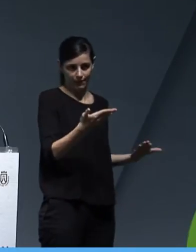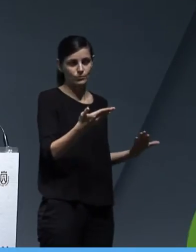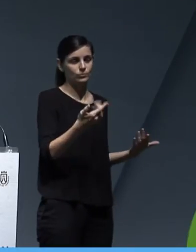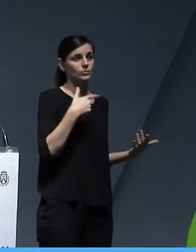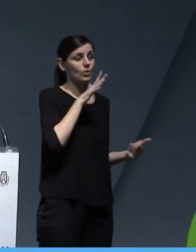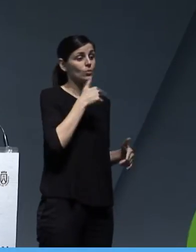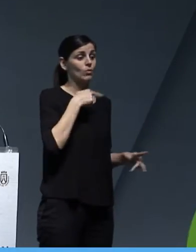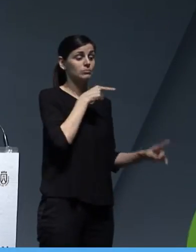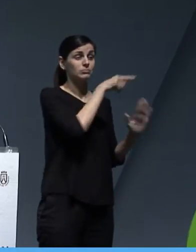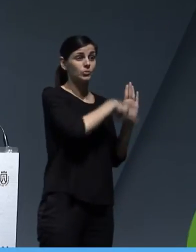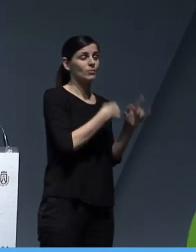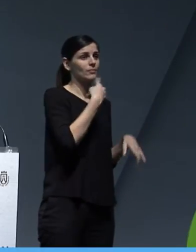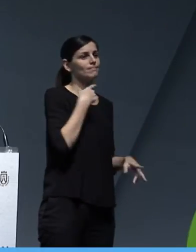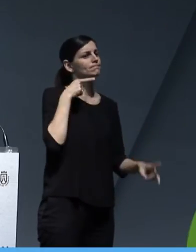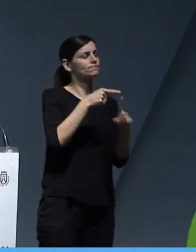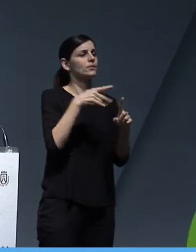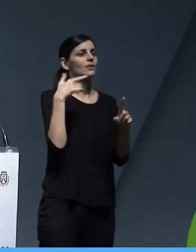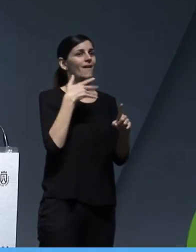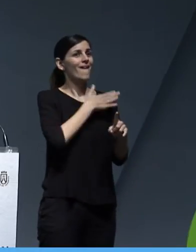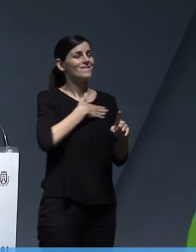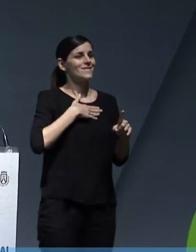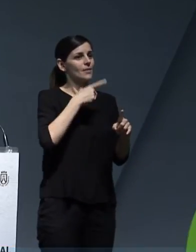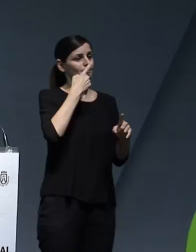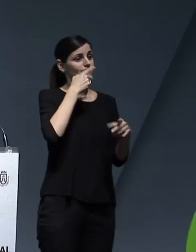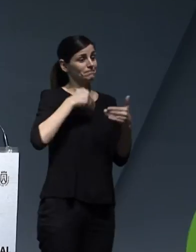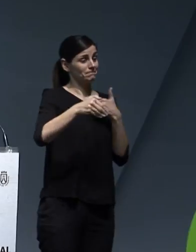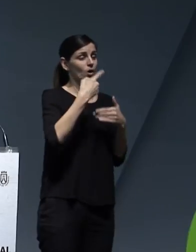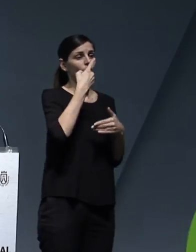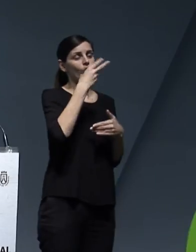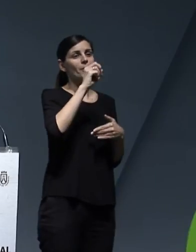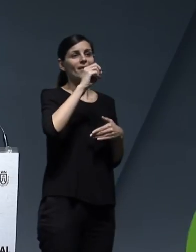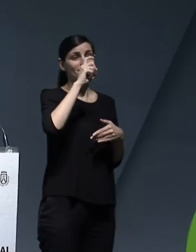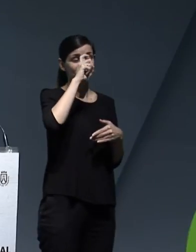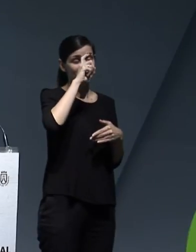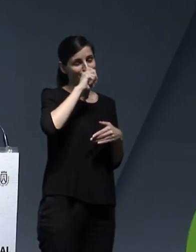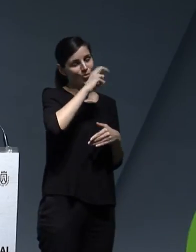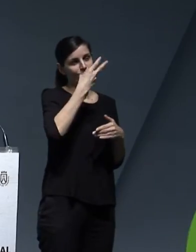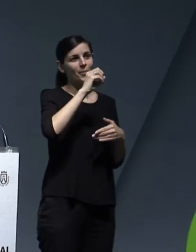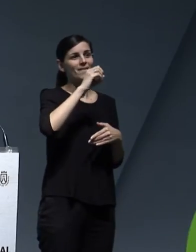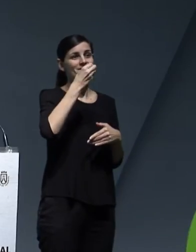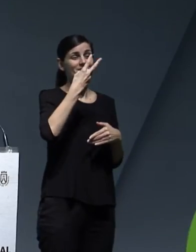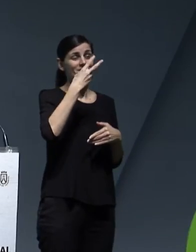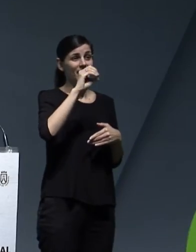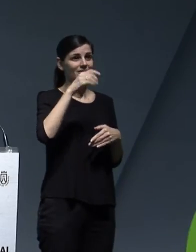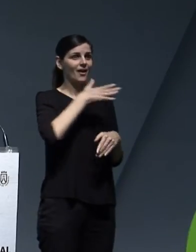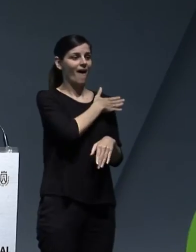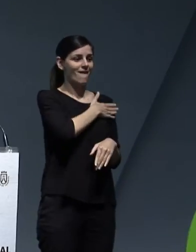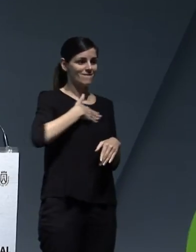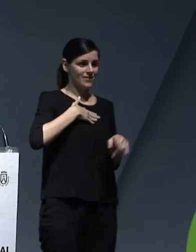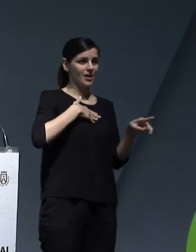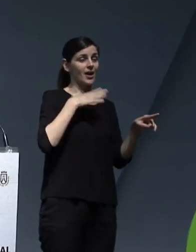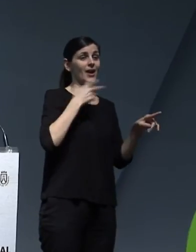establecido como objetivo un reciclado del 50% para el año 2020. En cuanto al vertido, el objetivo